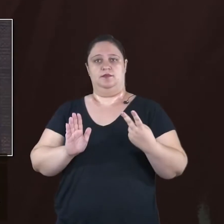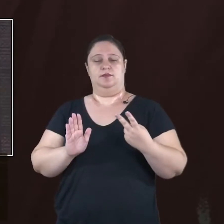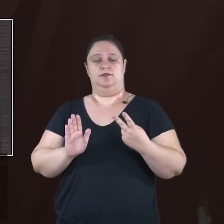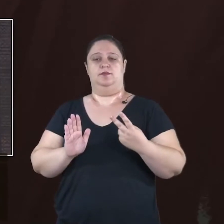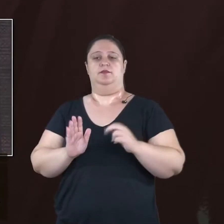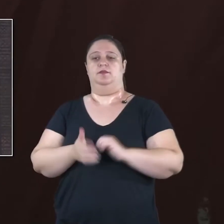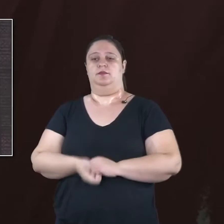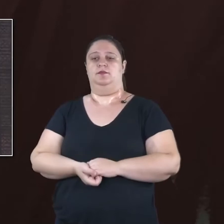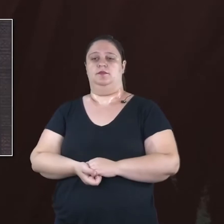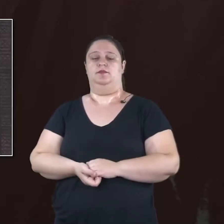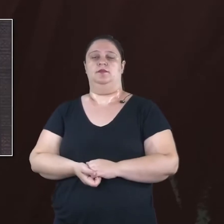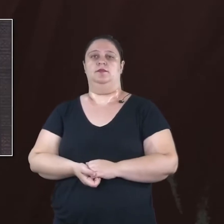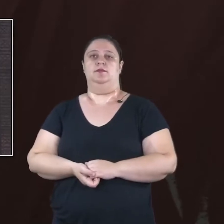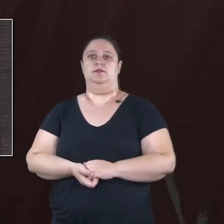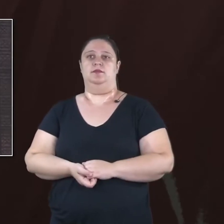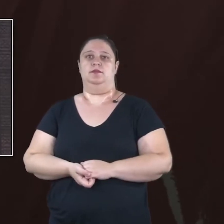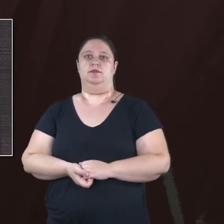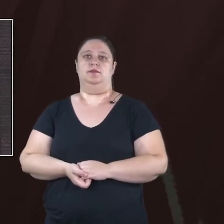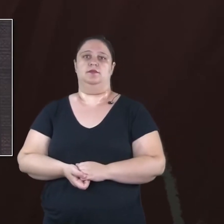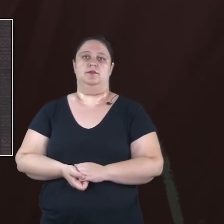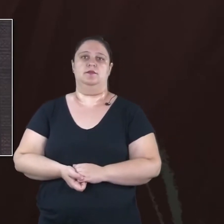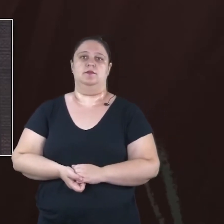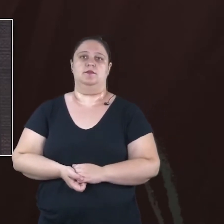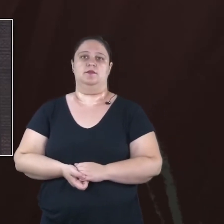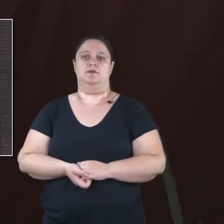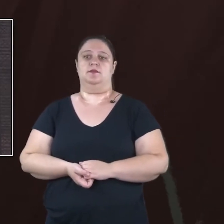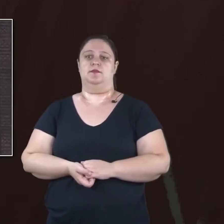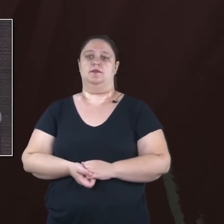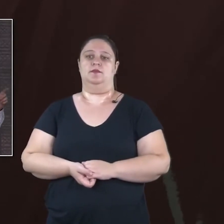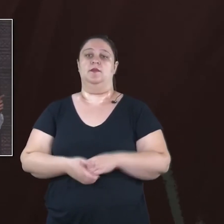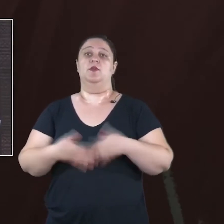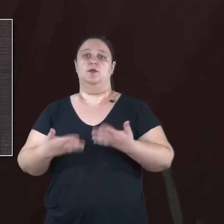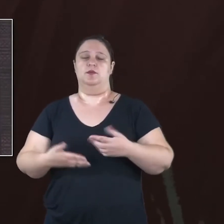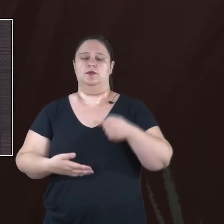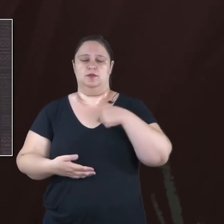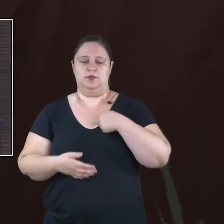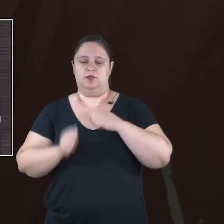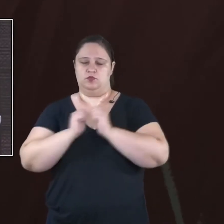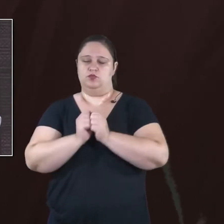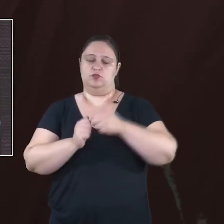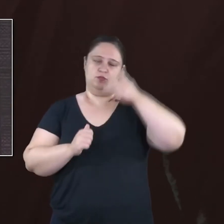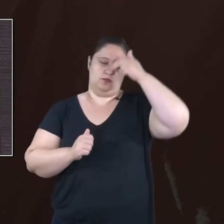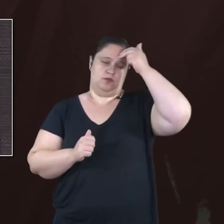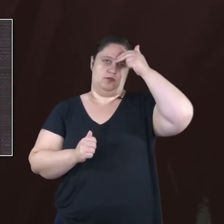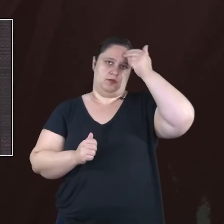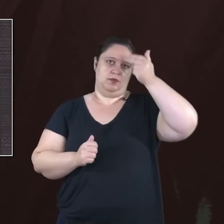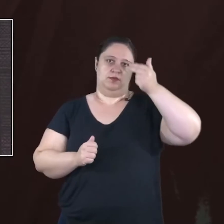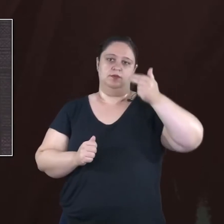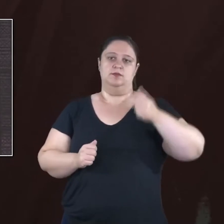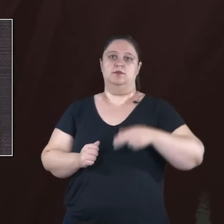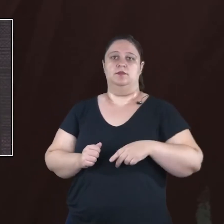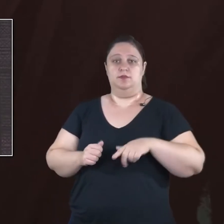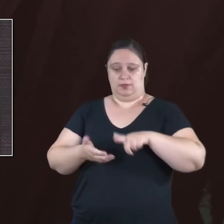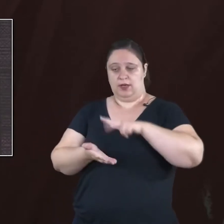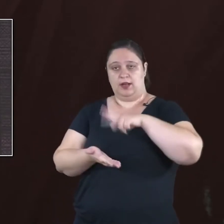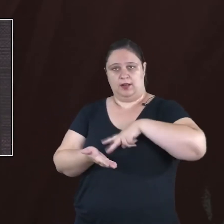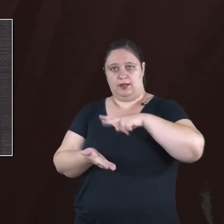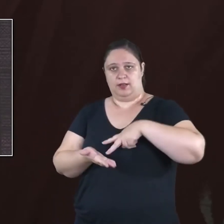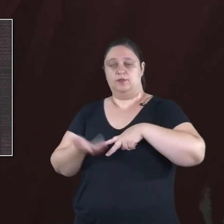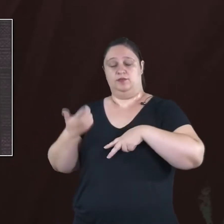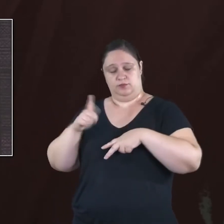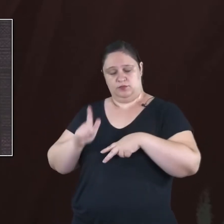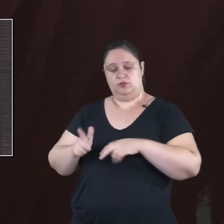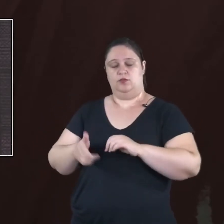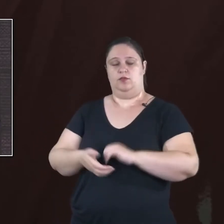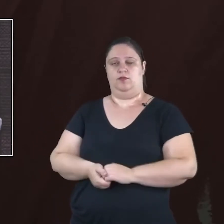Tessalonicenses, quando eu e Esdras lemos, irmãos, nós demos muita atenção, eu quero ler de novo com